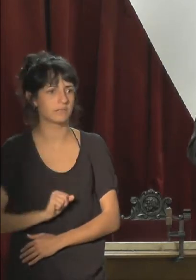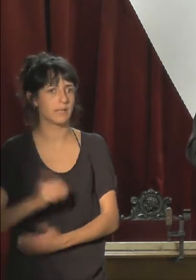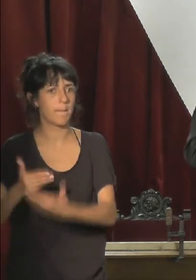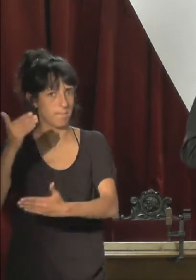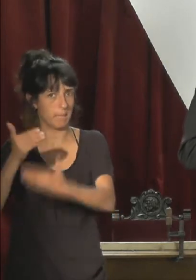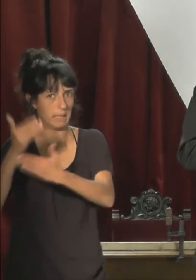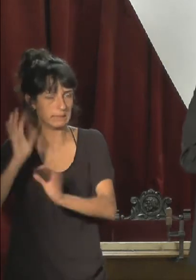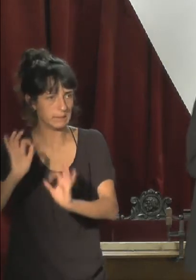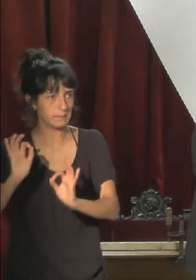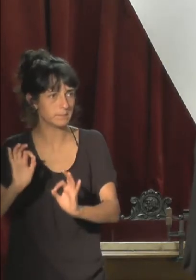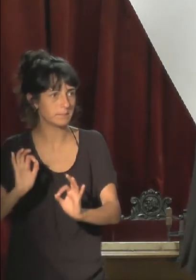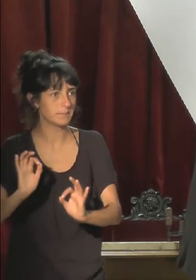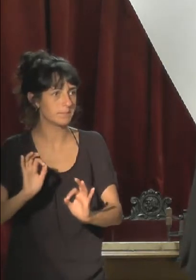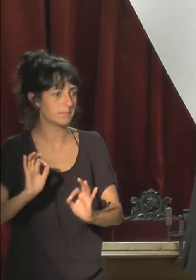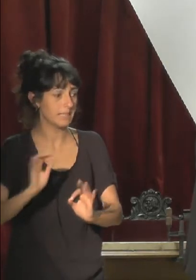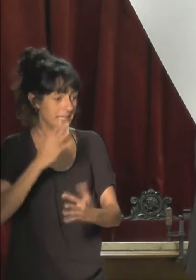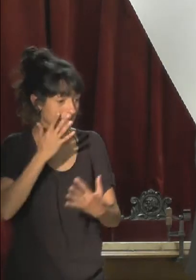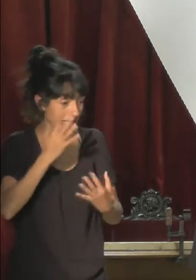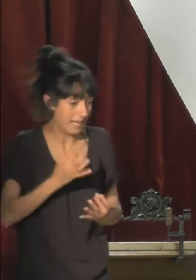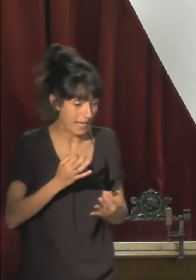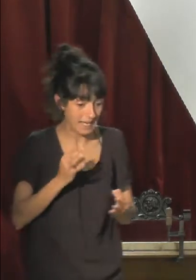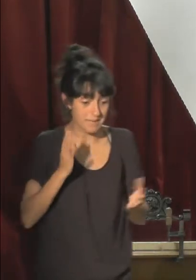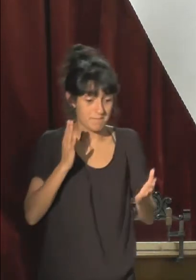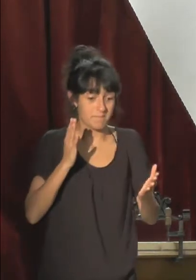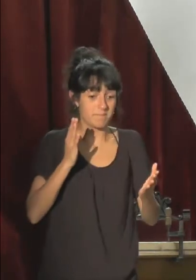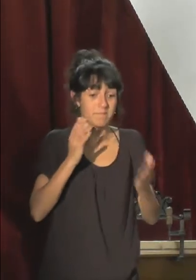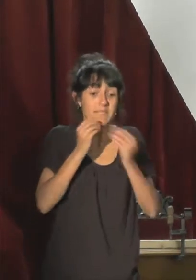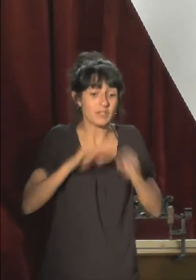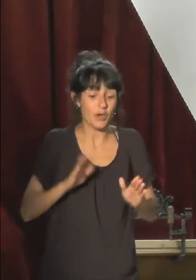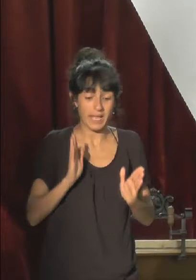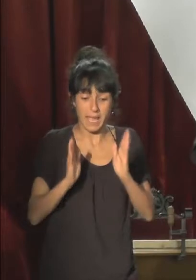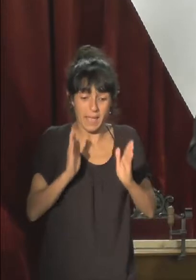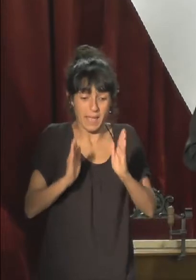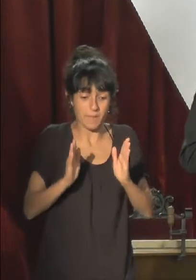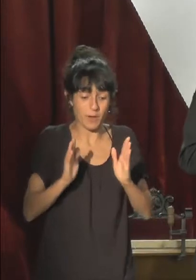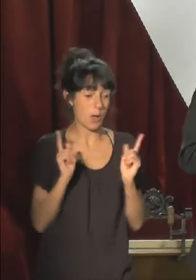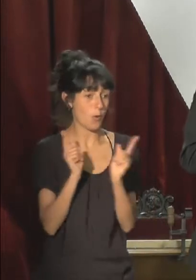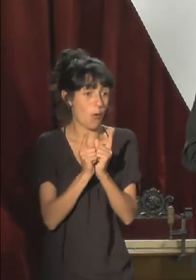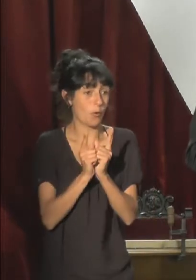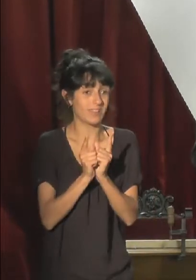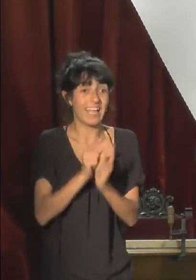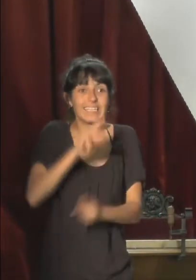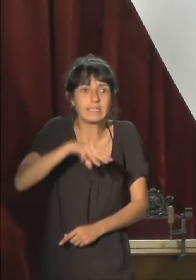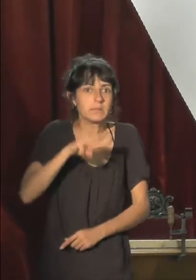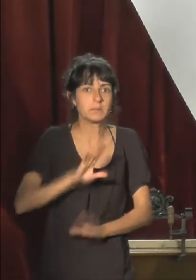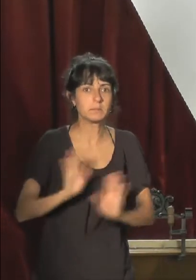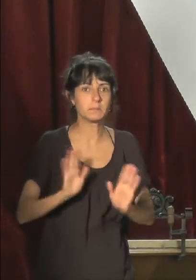E nunca, en tan pouco tempo, en pouco menos de 3 meses,